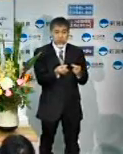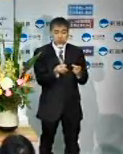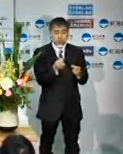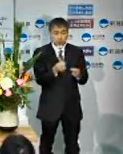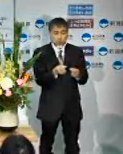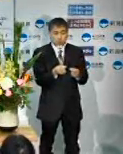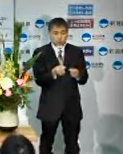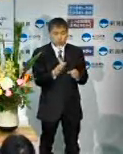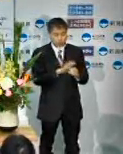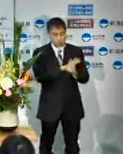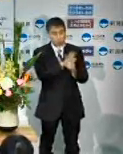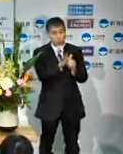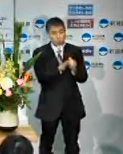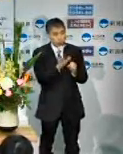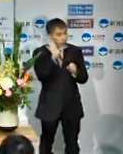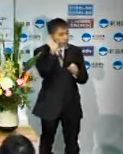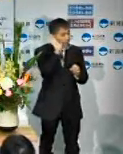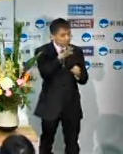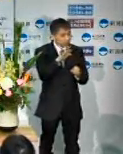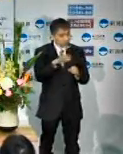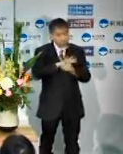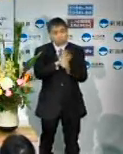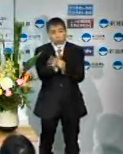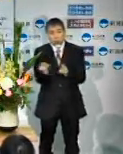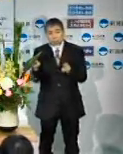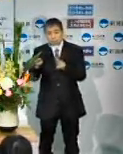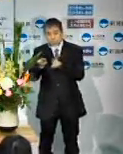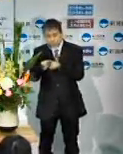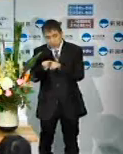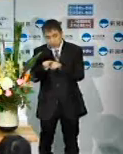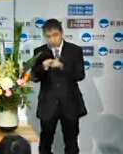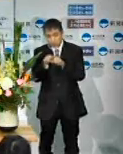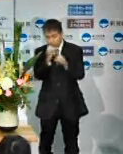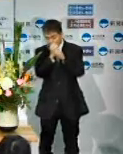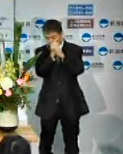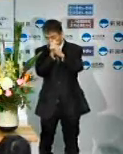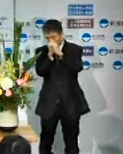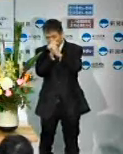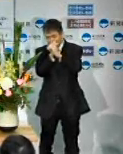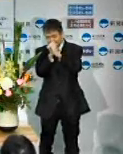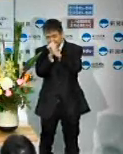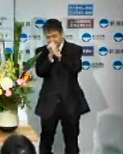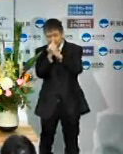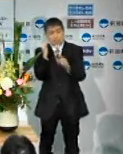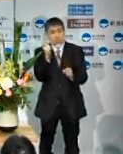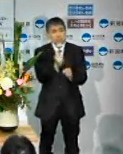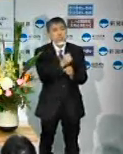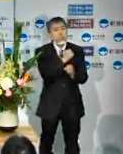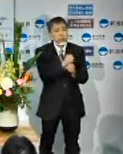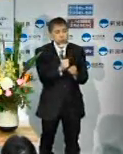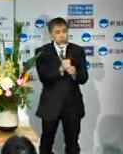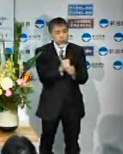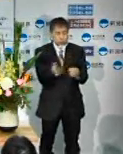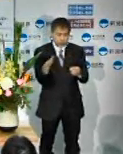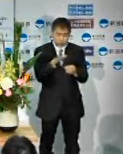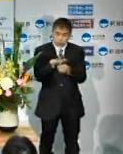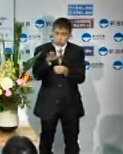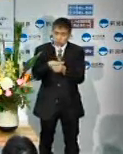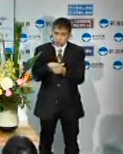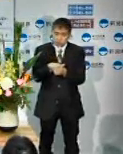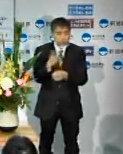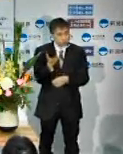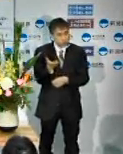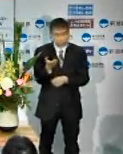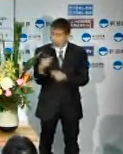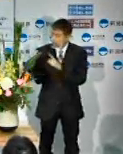ナ、ウィズコロナ、ポストコロナ見据えてのやっぱり事業というのも生まれていく。